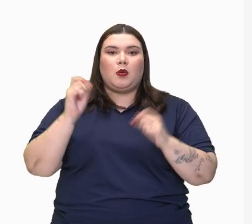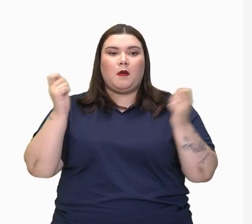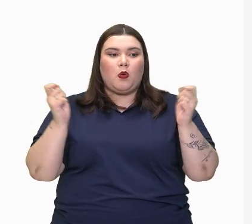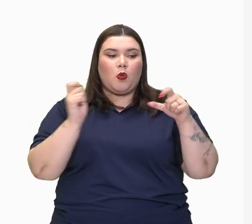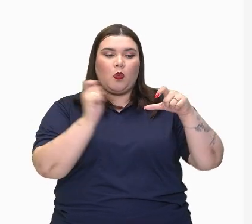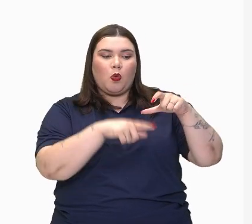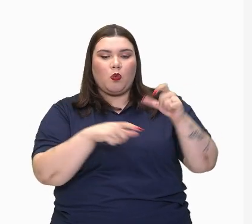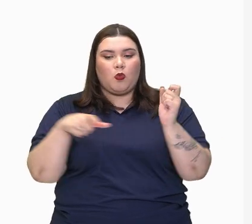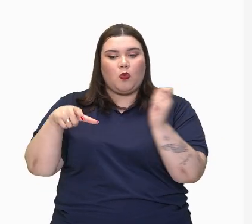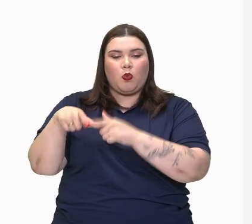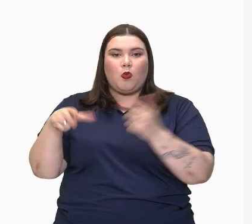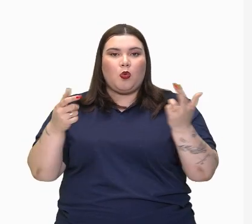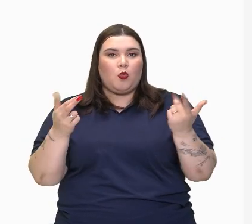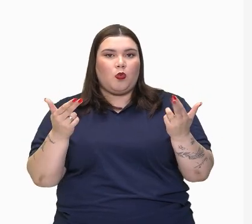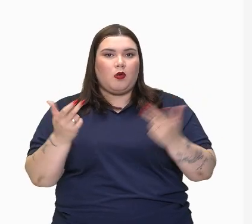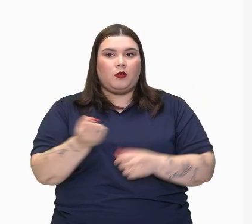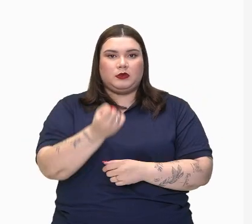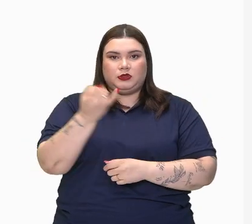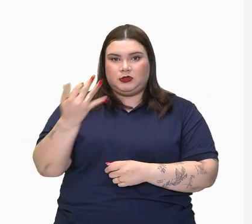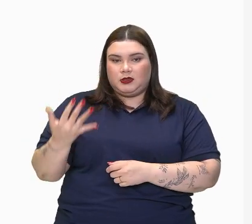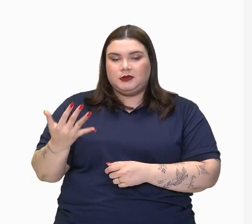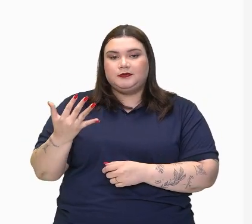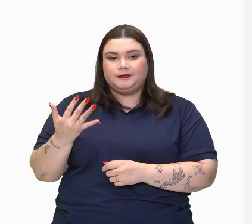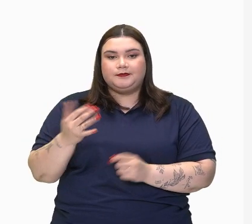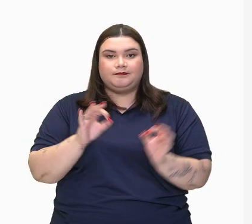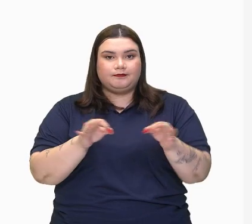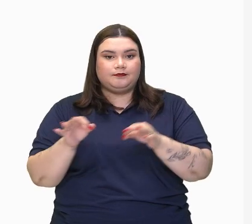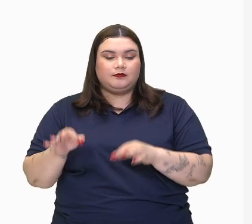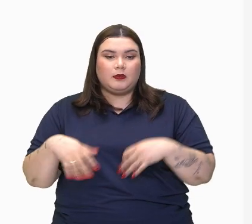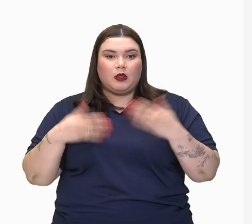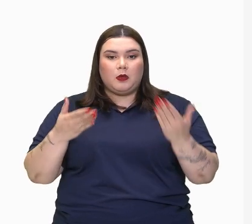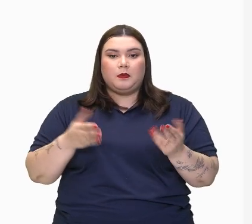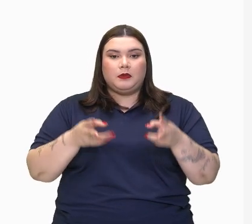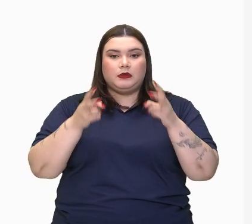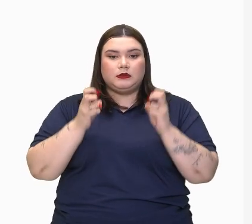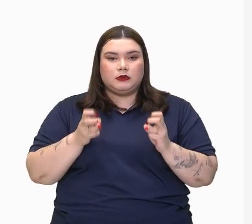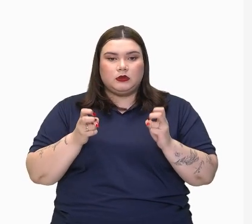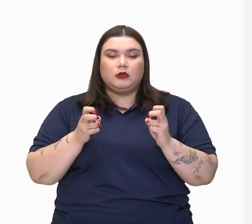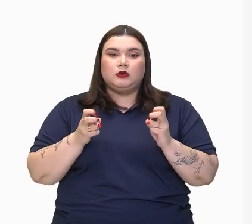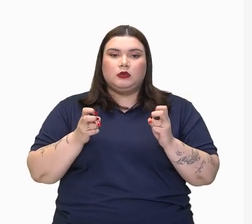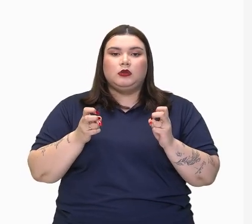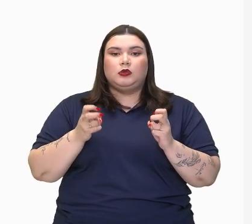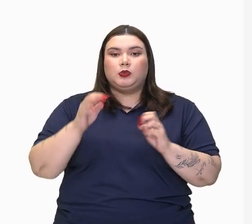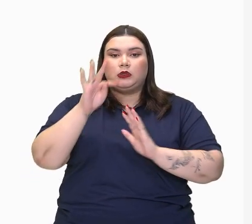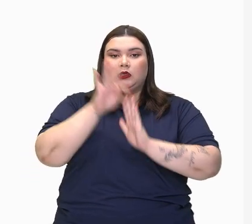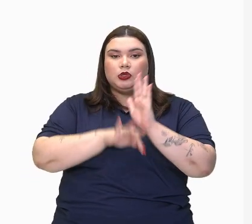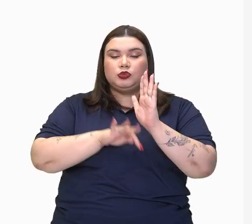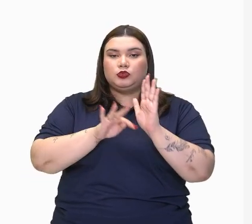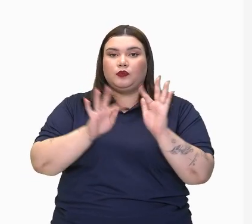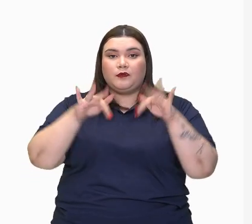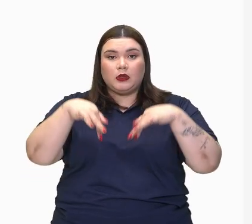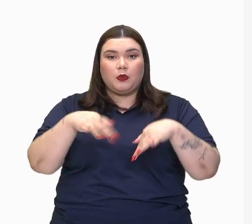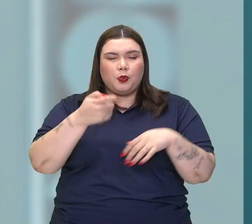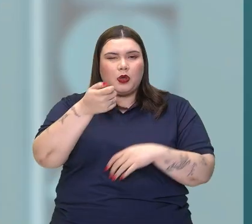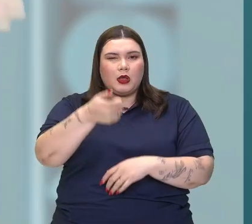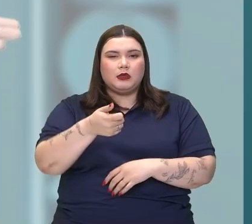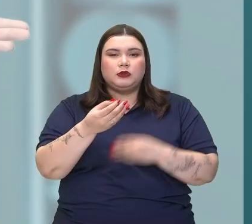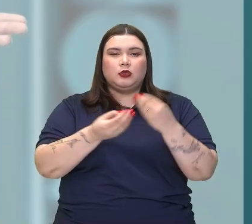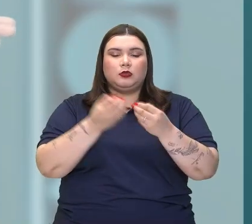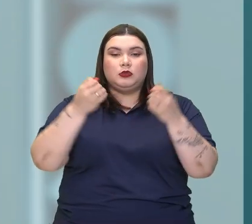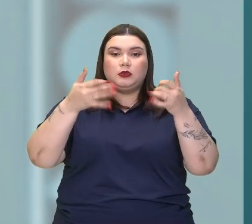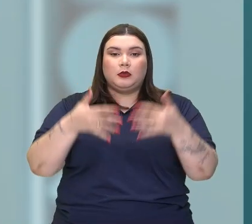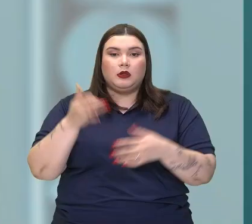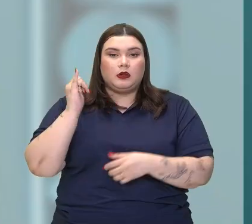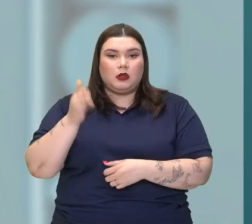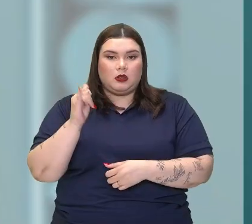garantindo o placar igualitário. Então perceba que eu finalizo aí, estou quase chegando ao final do texto, falando do acontecimento,